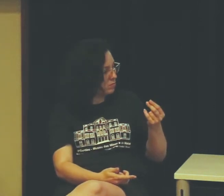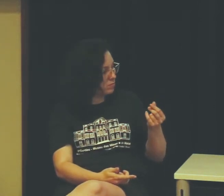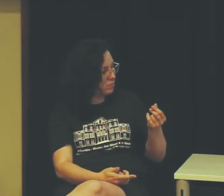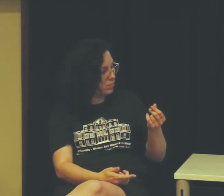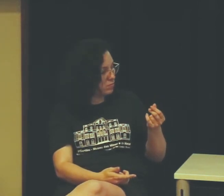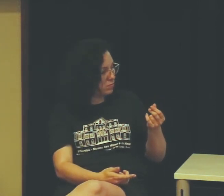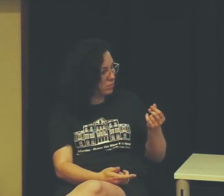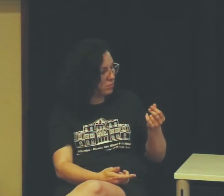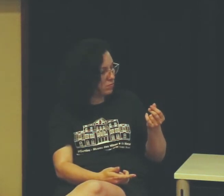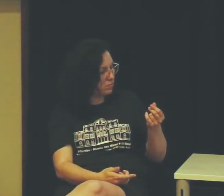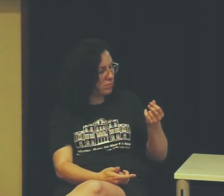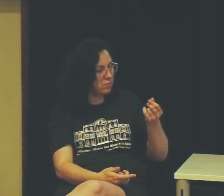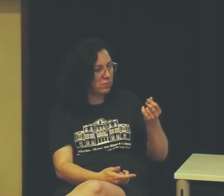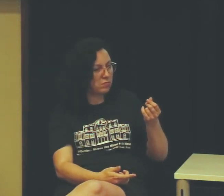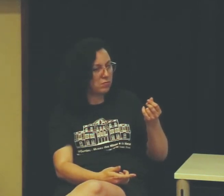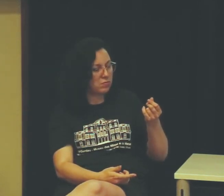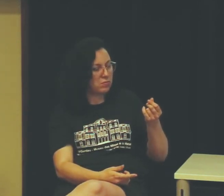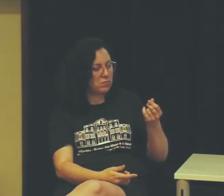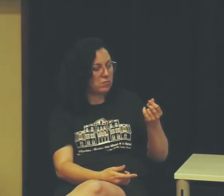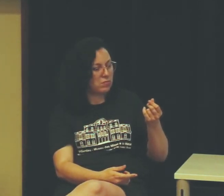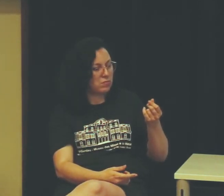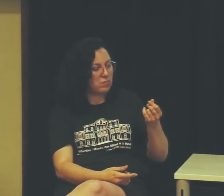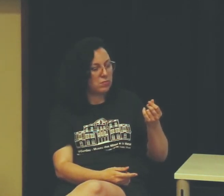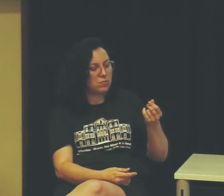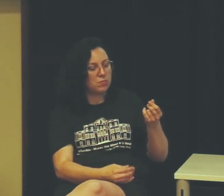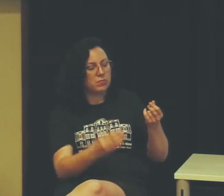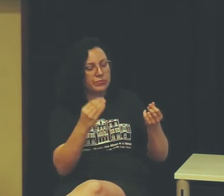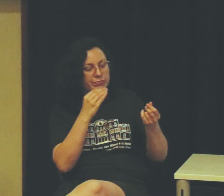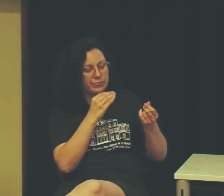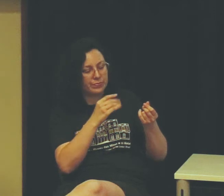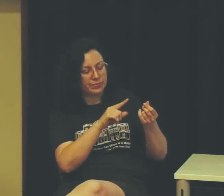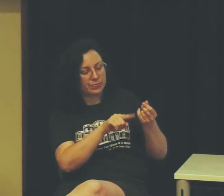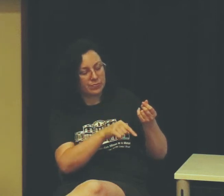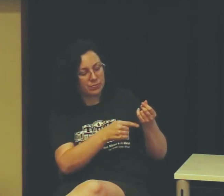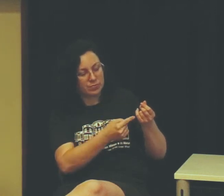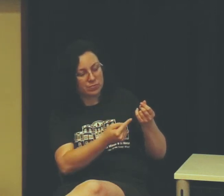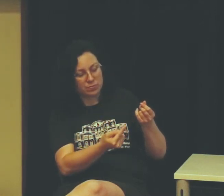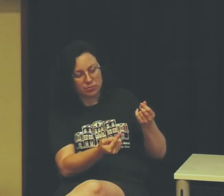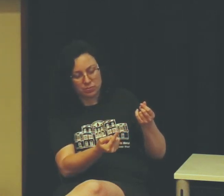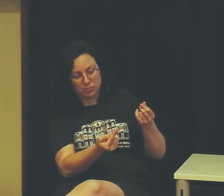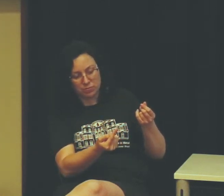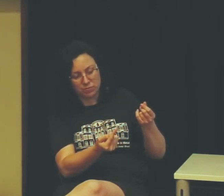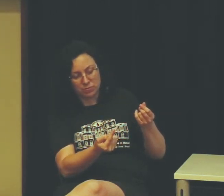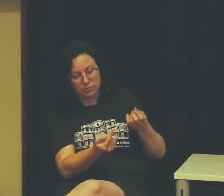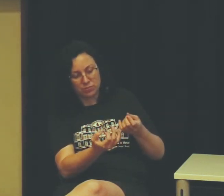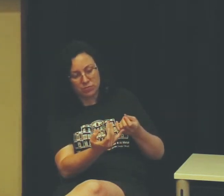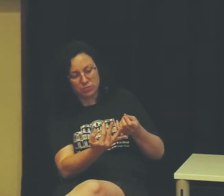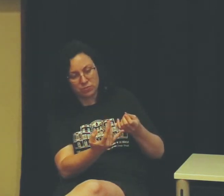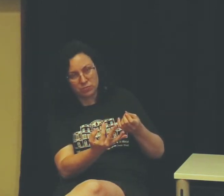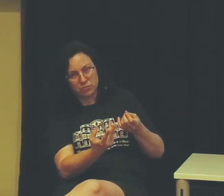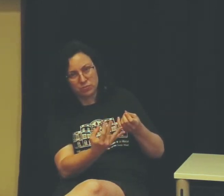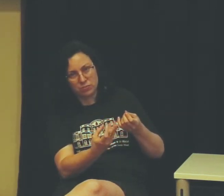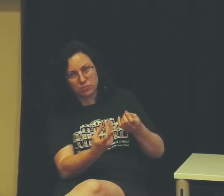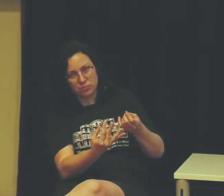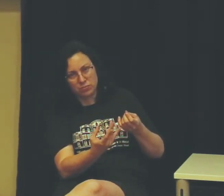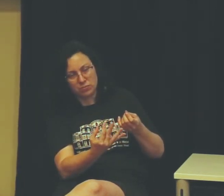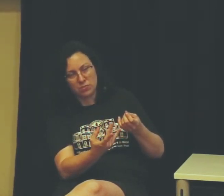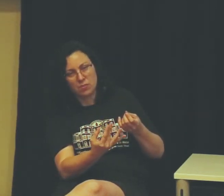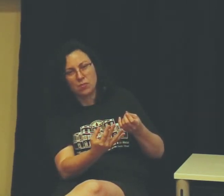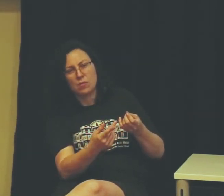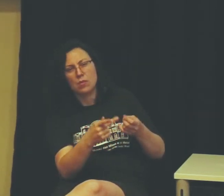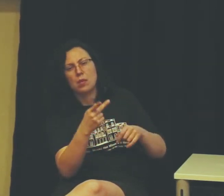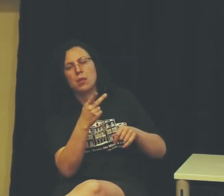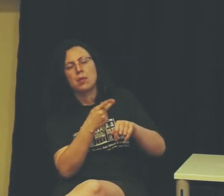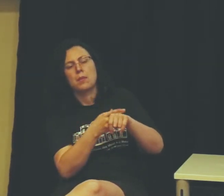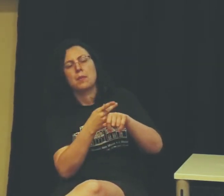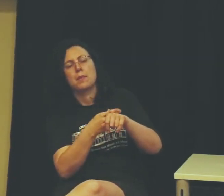forma do hexacloro platinato de amônio, e por simples aquecimento ele obtinha platina que ele